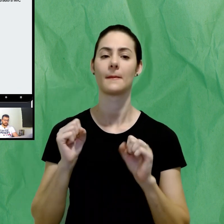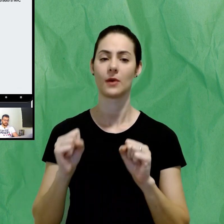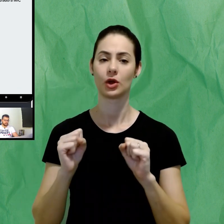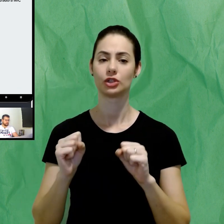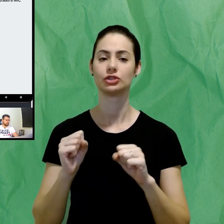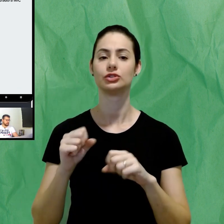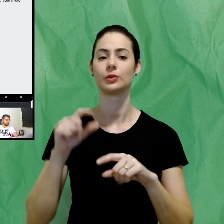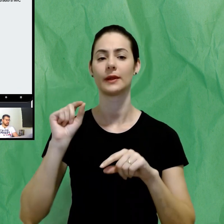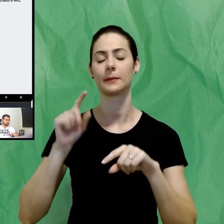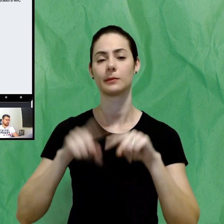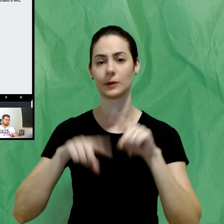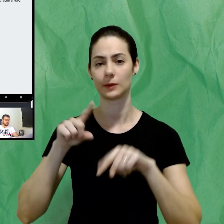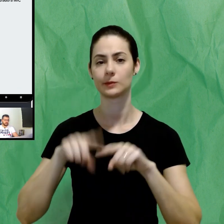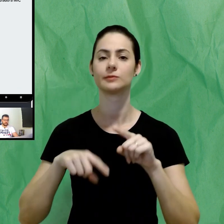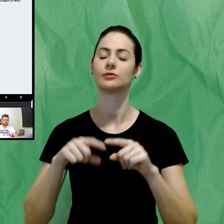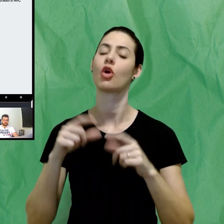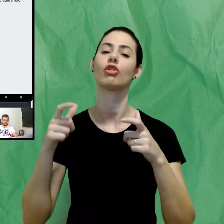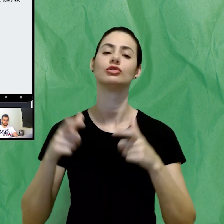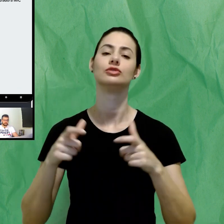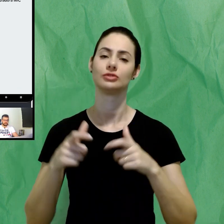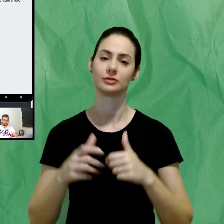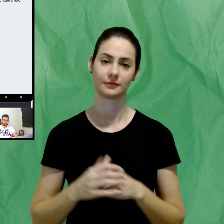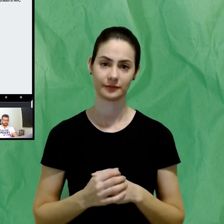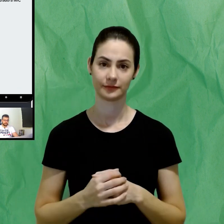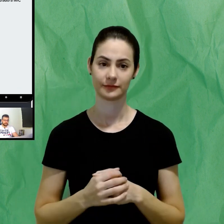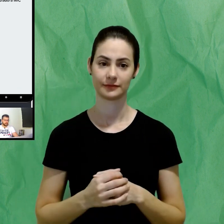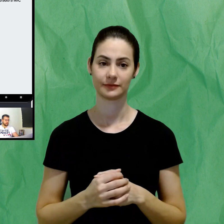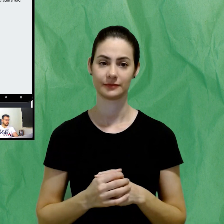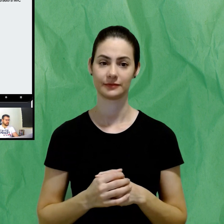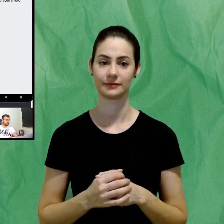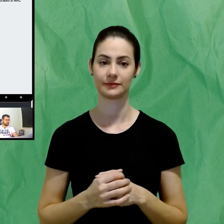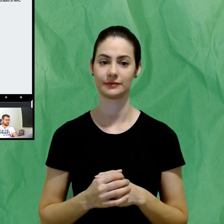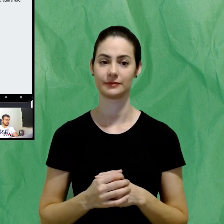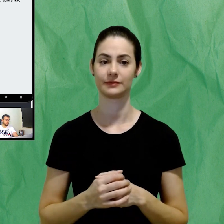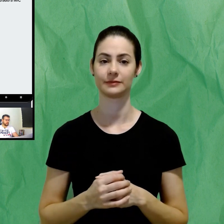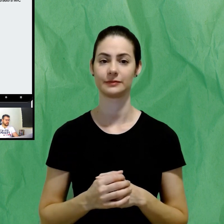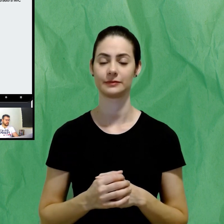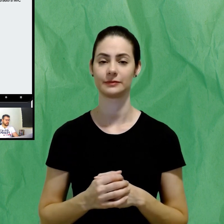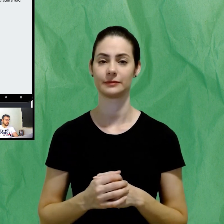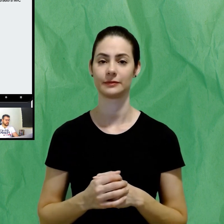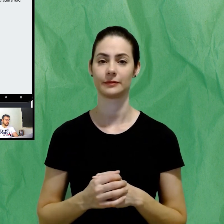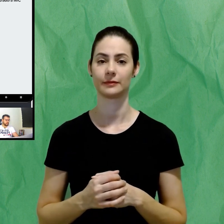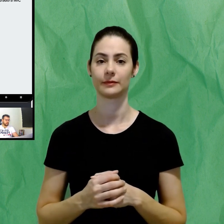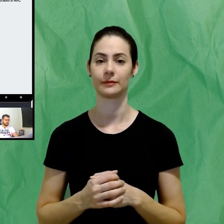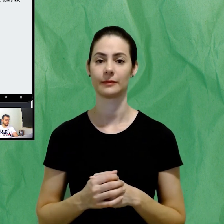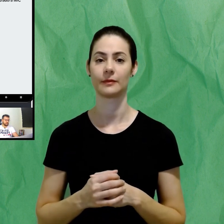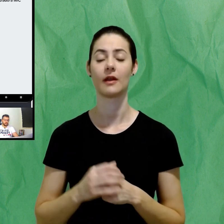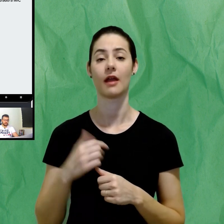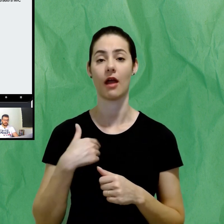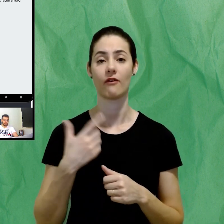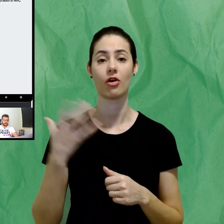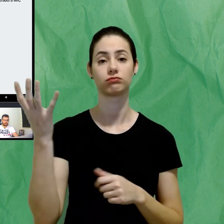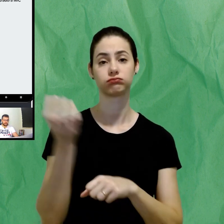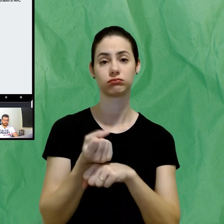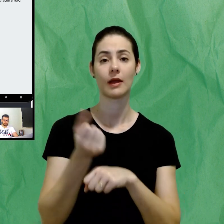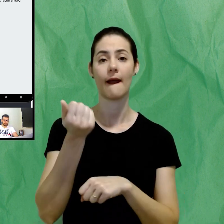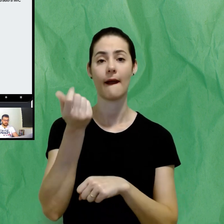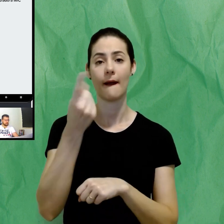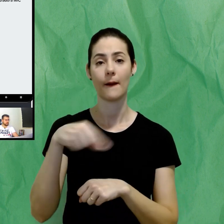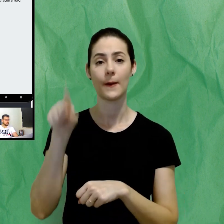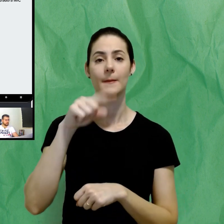em objeto. Então eu vou importar de onde? Eu vou importar, né, de